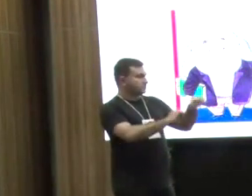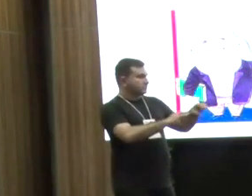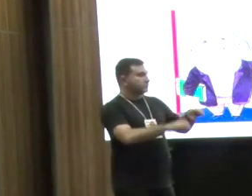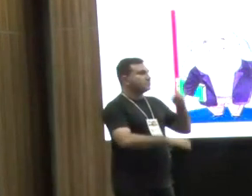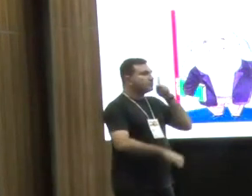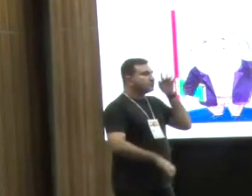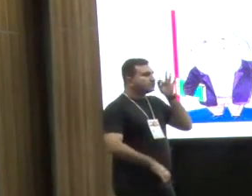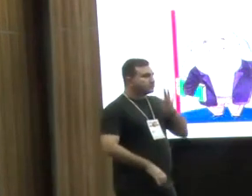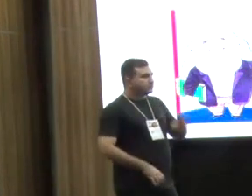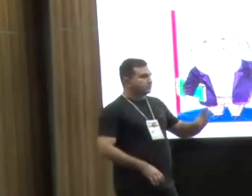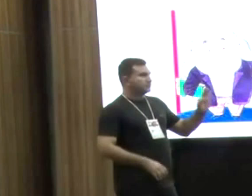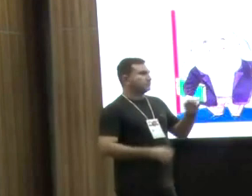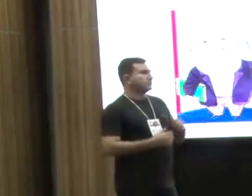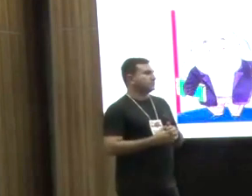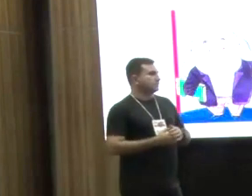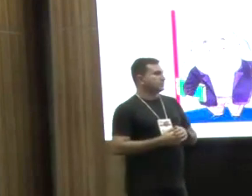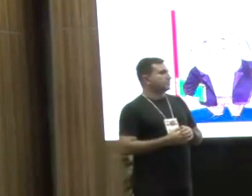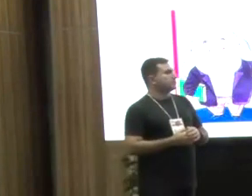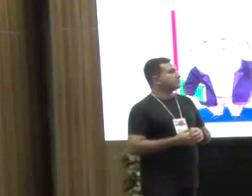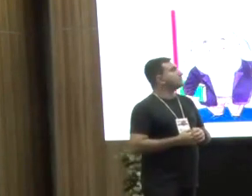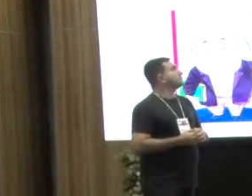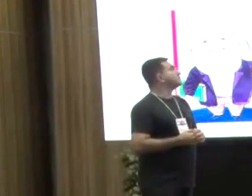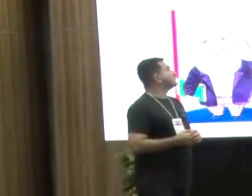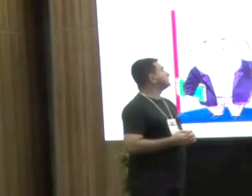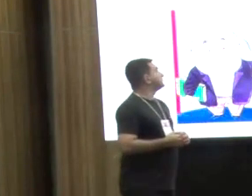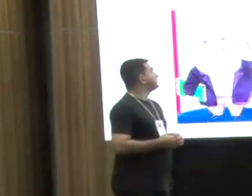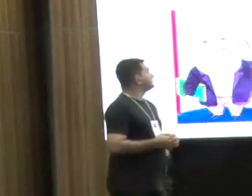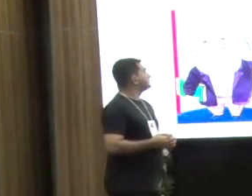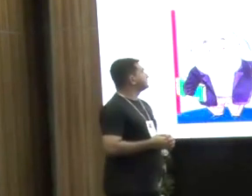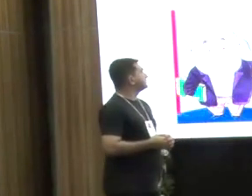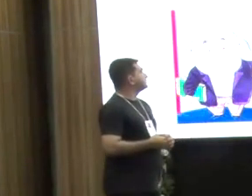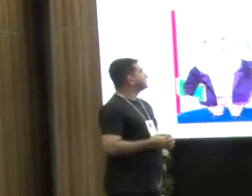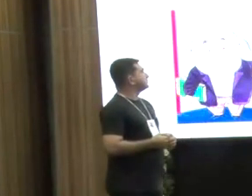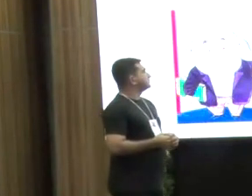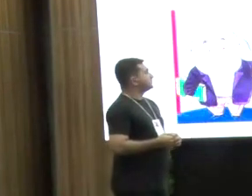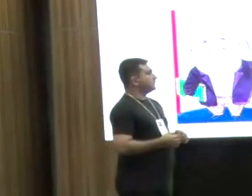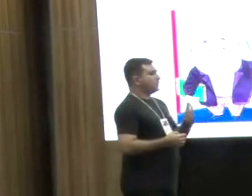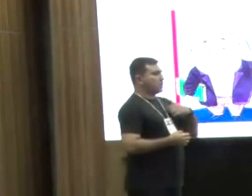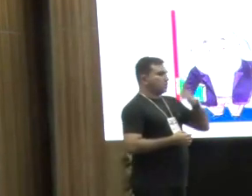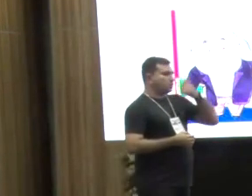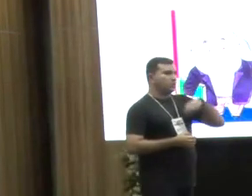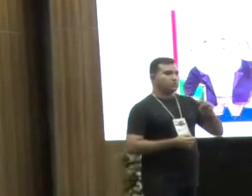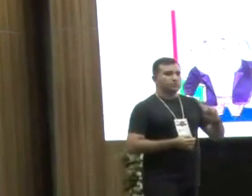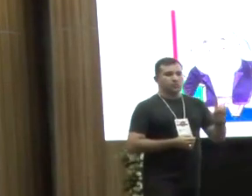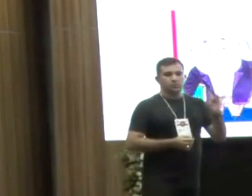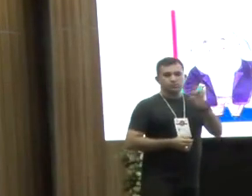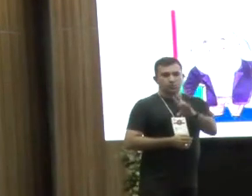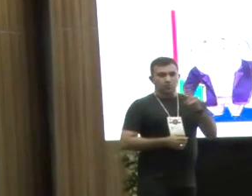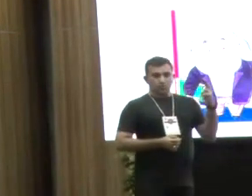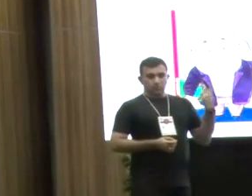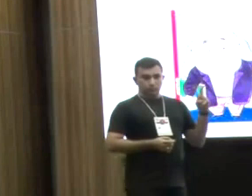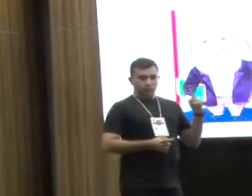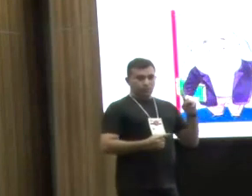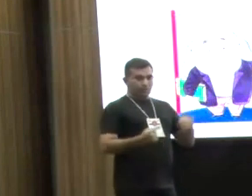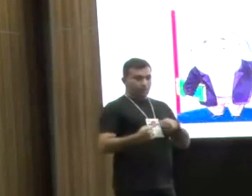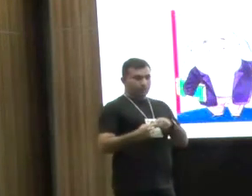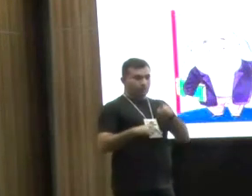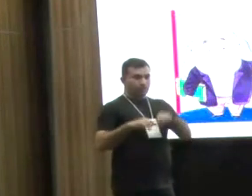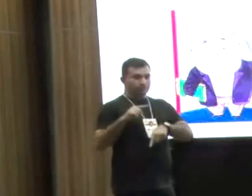de Ceilândia, na periferia de Brasília, ele diz: não sou apenas um objeto